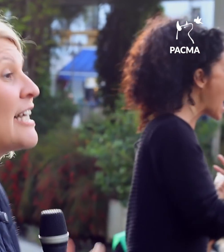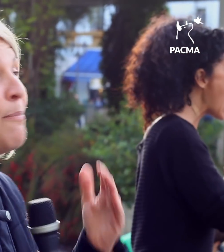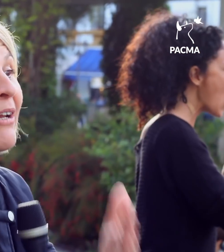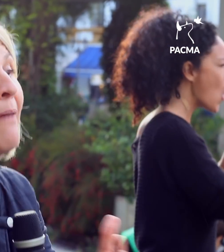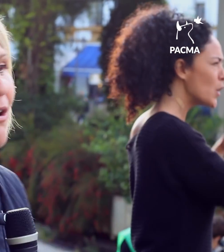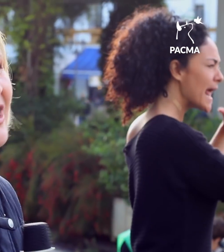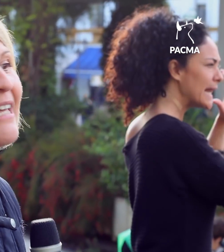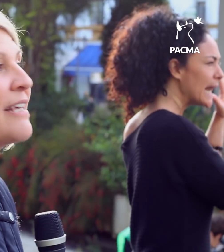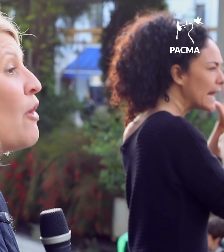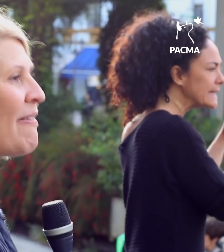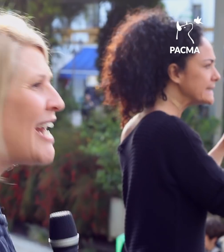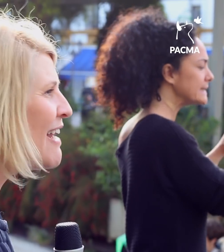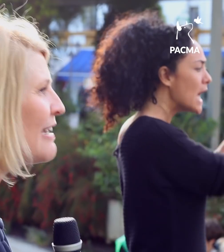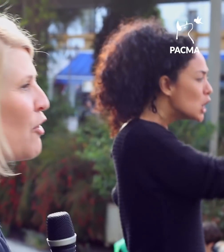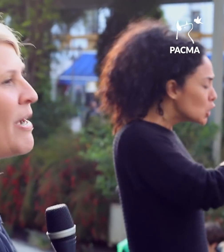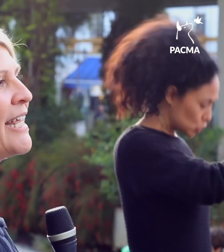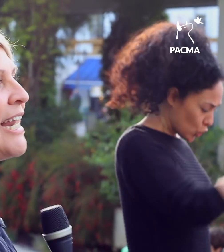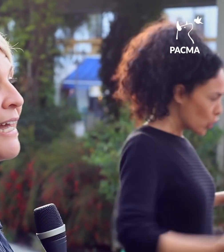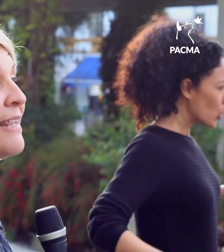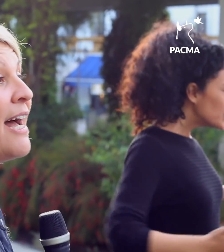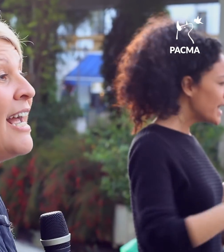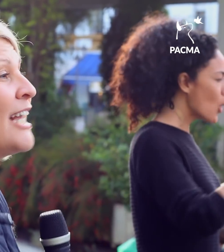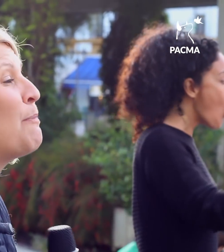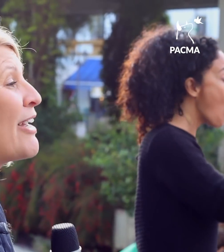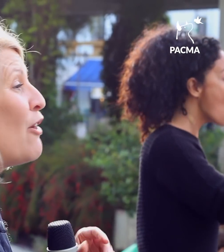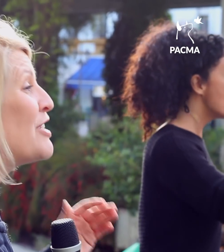en sus listas, por qué Vox está haciendo bandera de la tauromaquia y de la